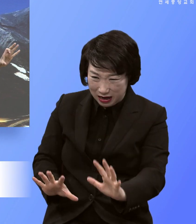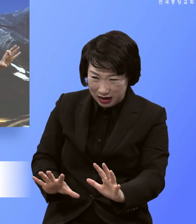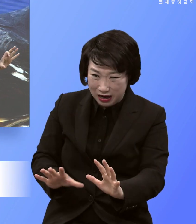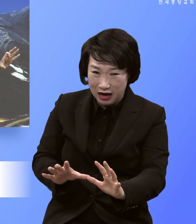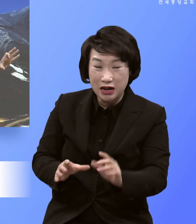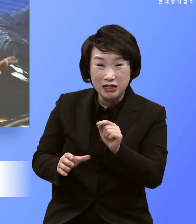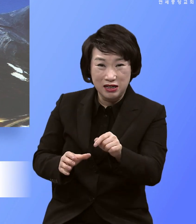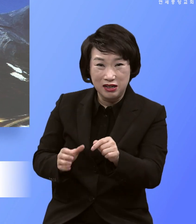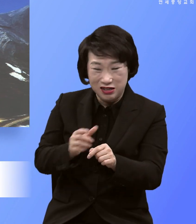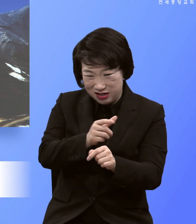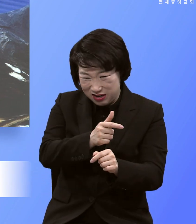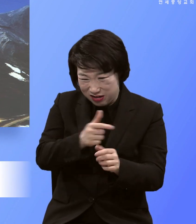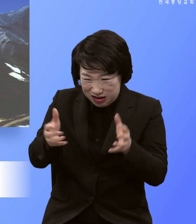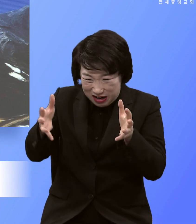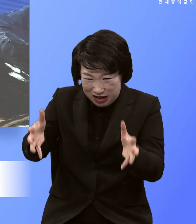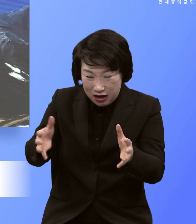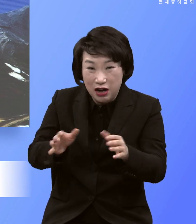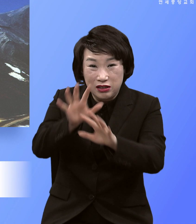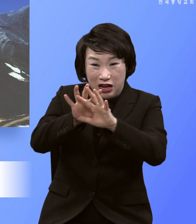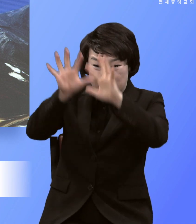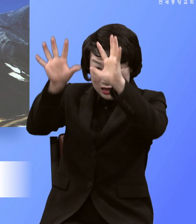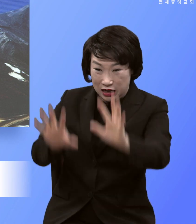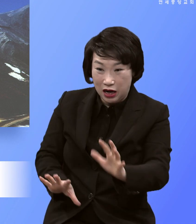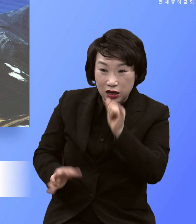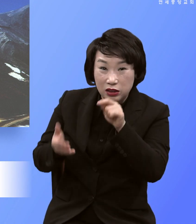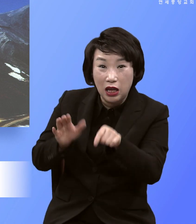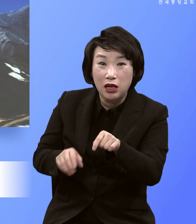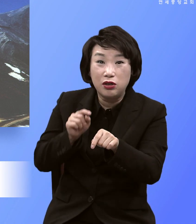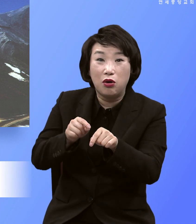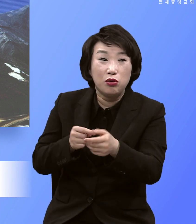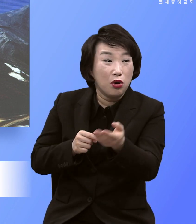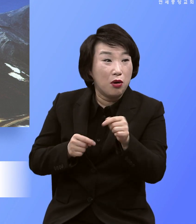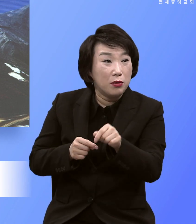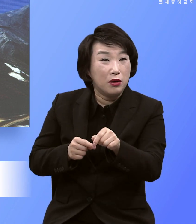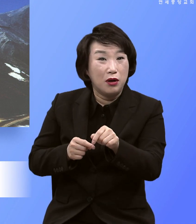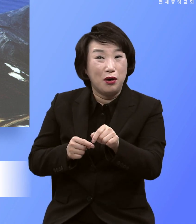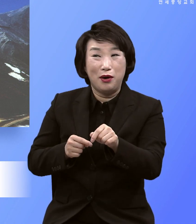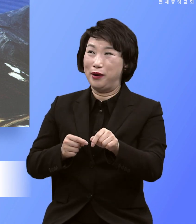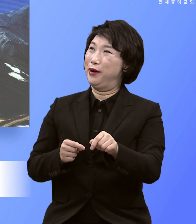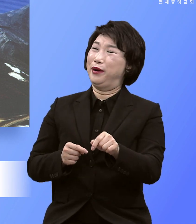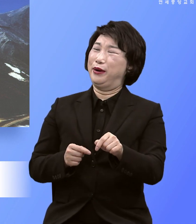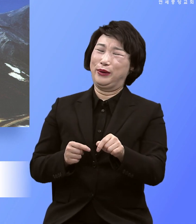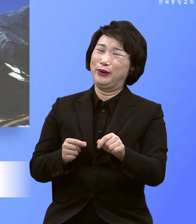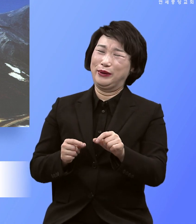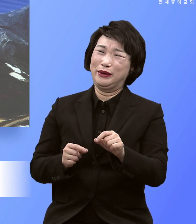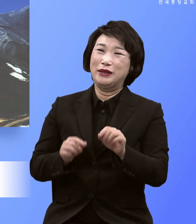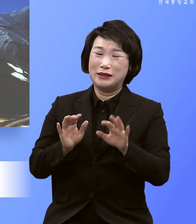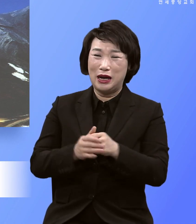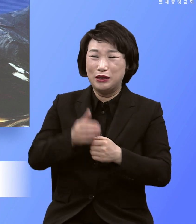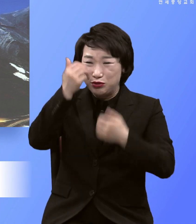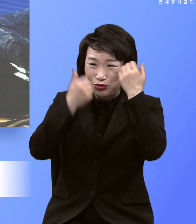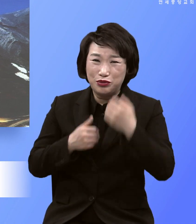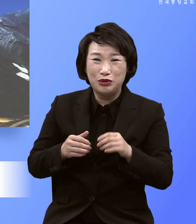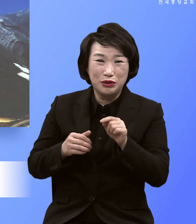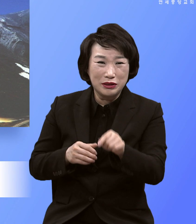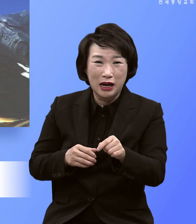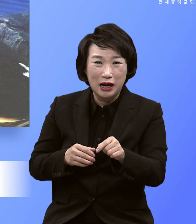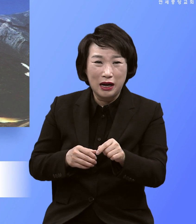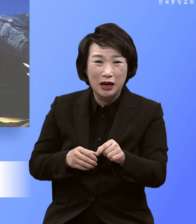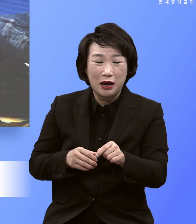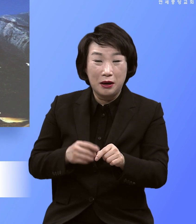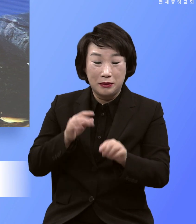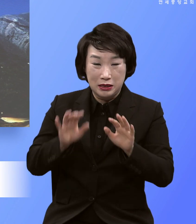두꺼운 휘장이 쳐져 있는데 이건 뭐 영원히 아무도